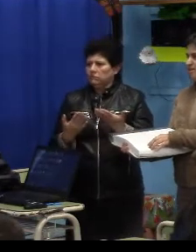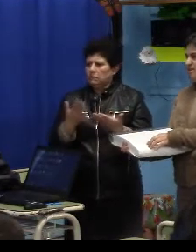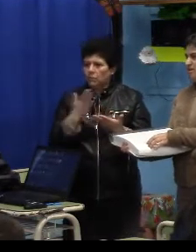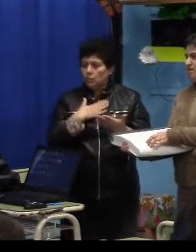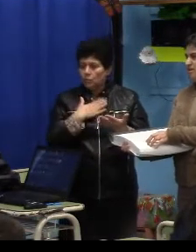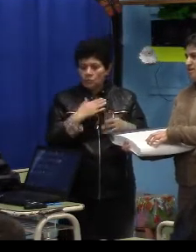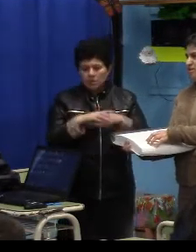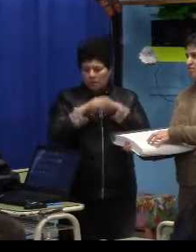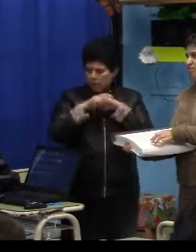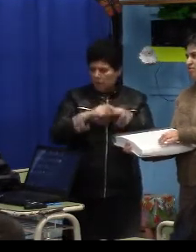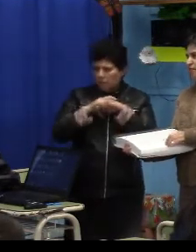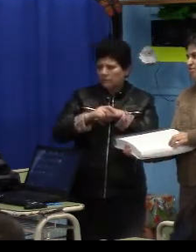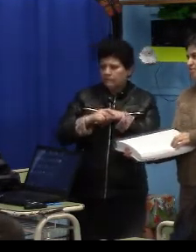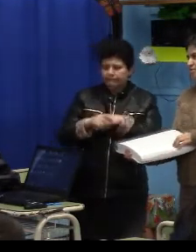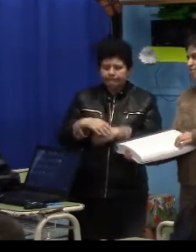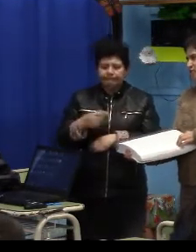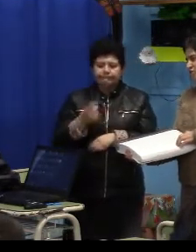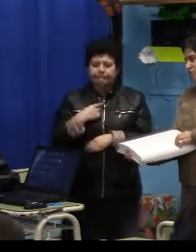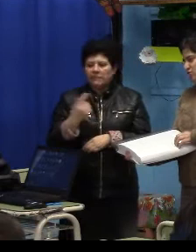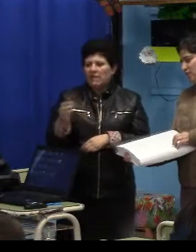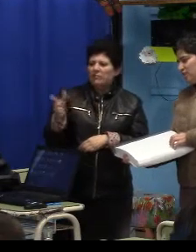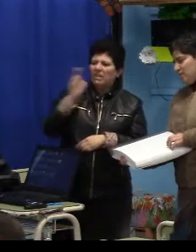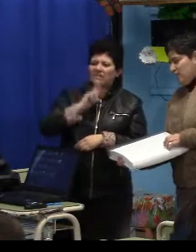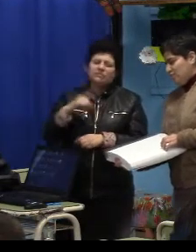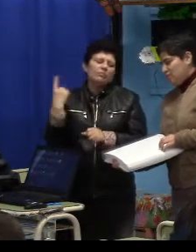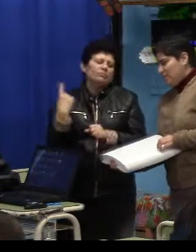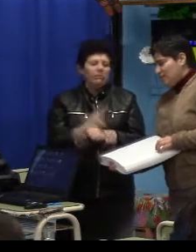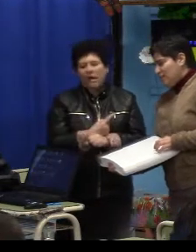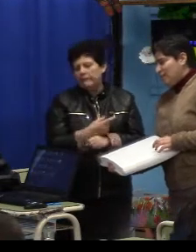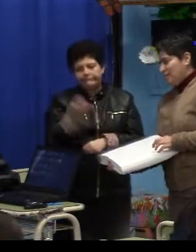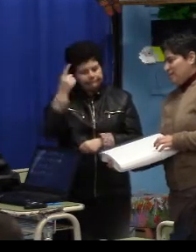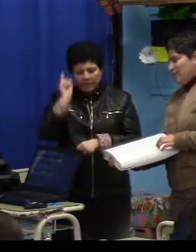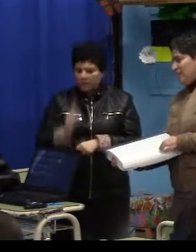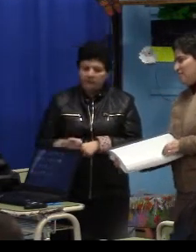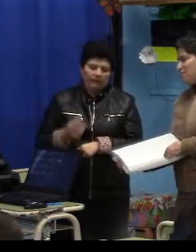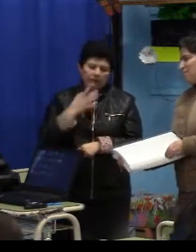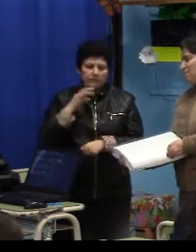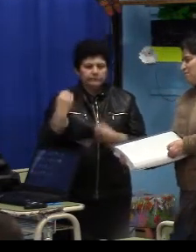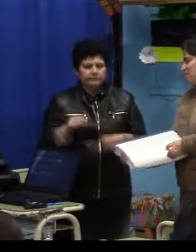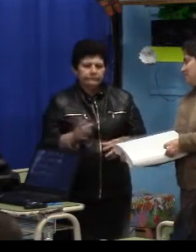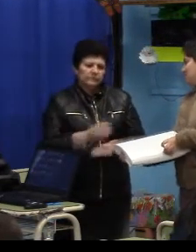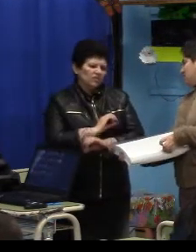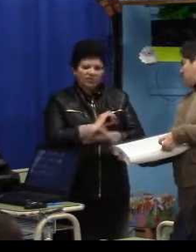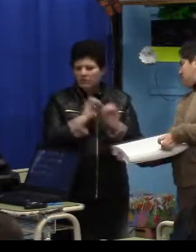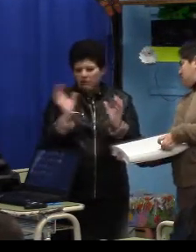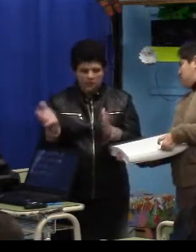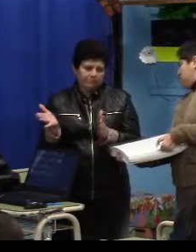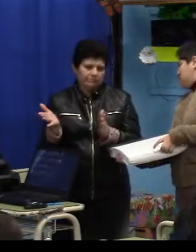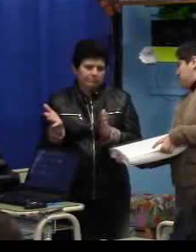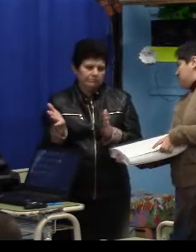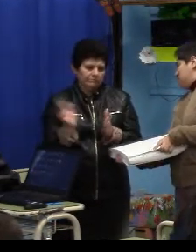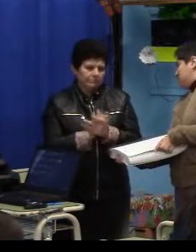así. Que no puedo, que no sé, que no me sale, que nada me sale bien. ¿Sí?